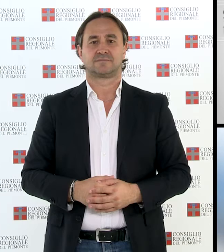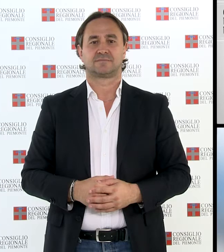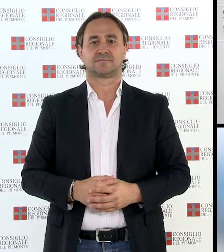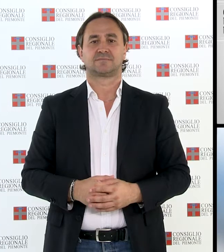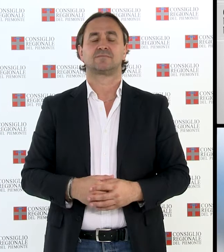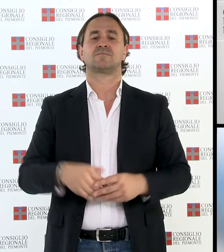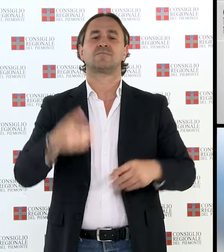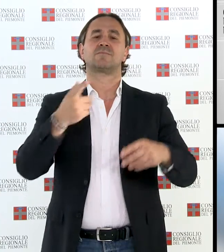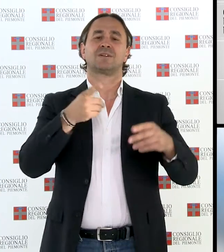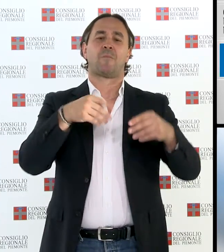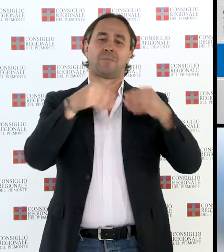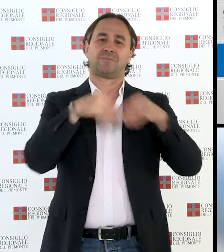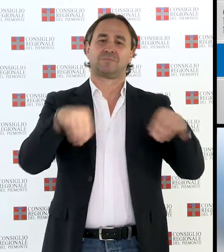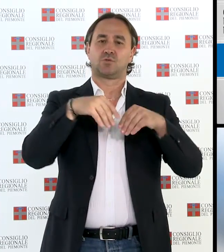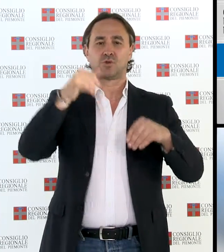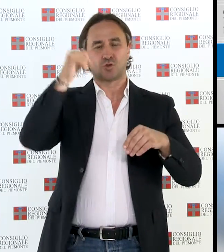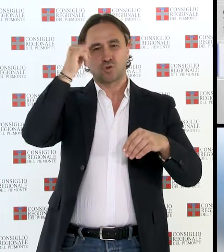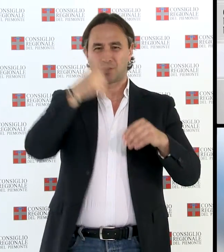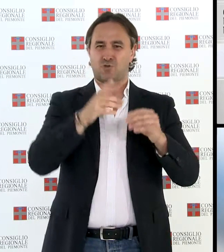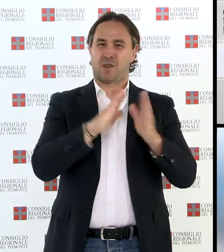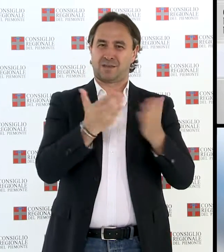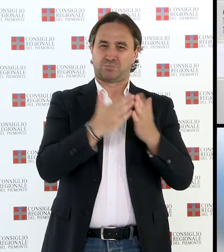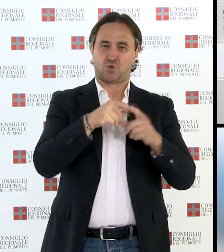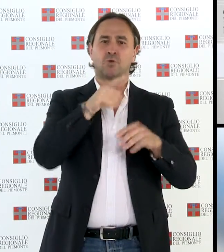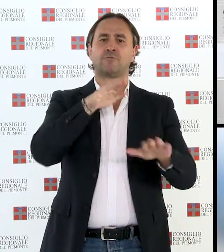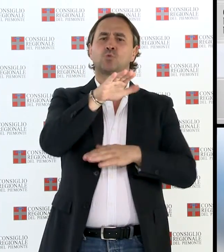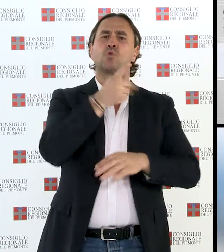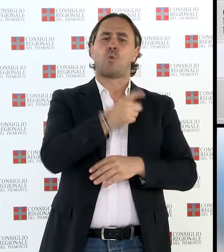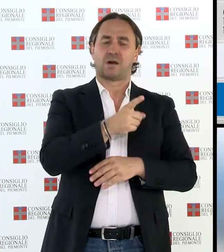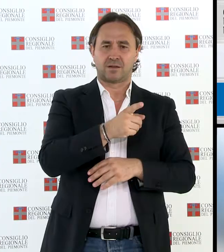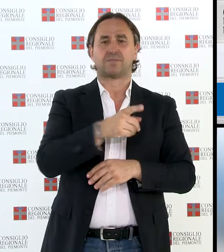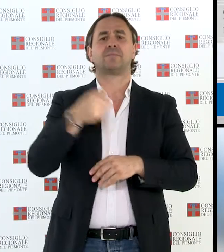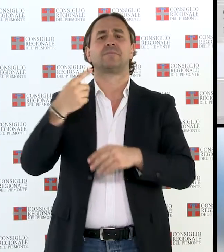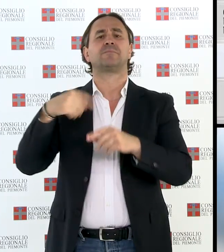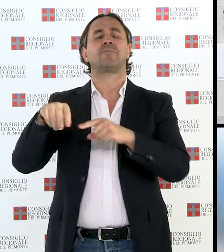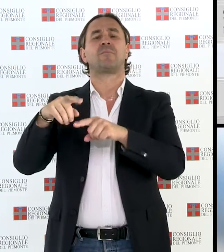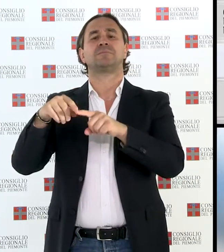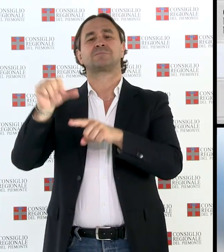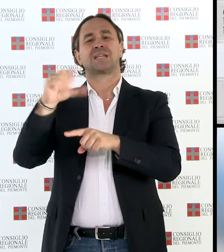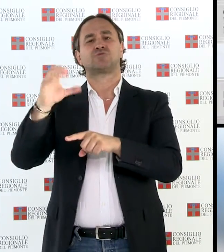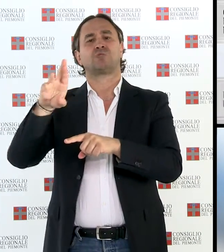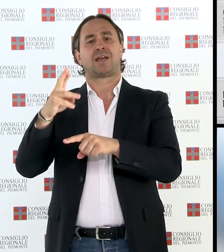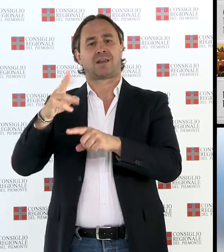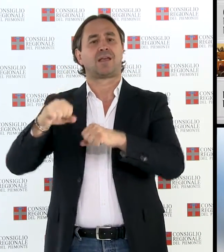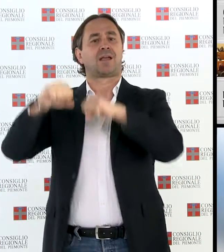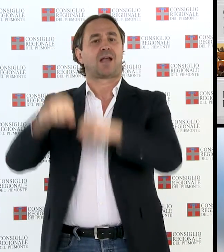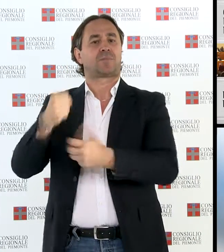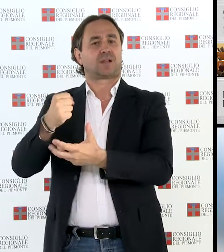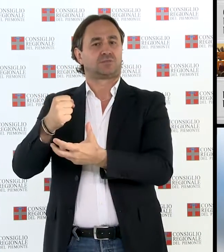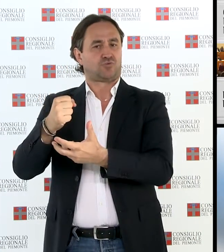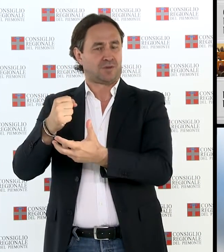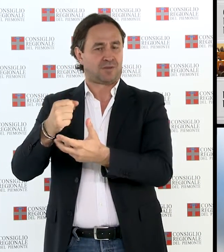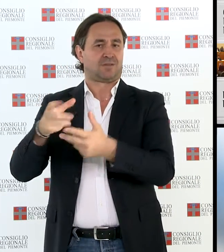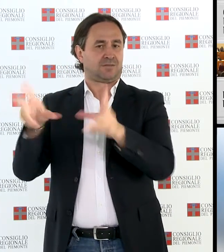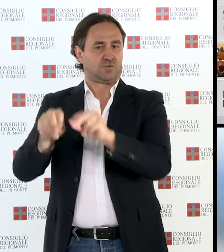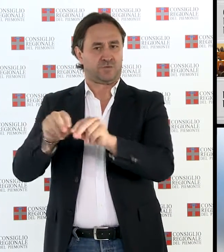Quale futuro per il Salone del Libro di Torino? Al via la ricapitalizzazione di SCR.